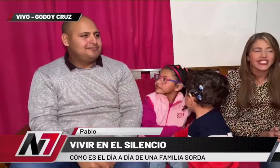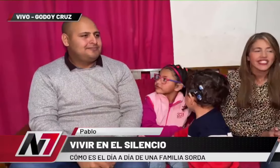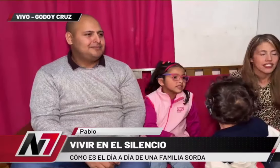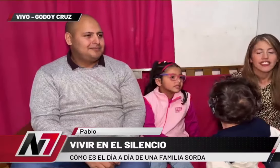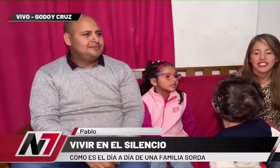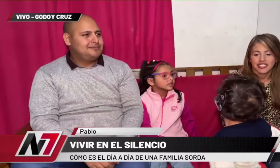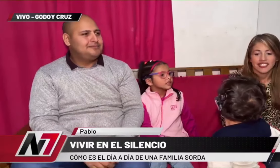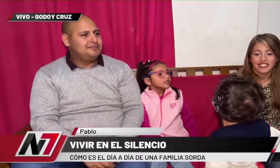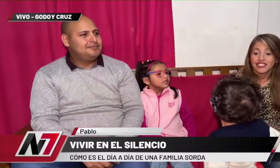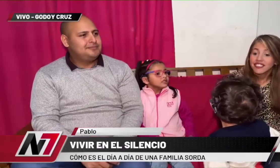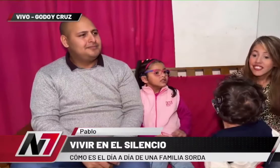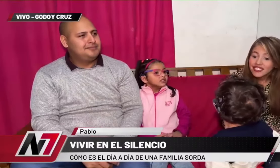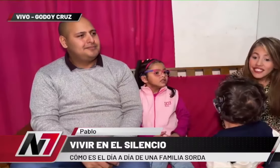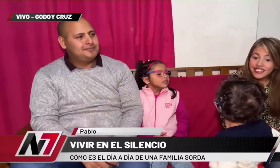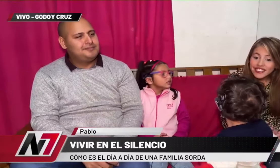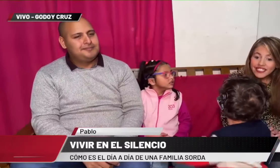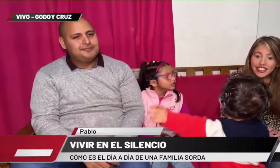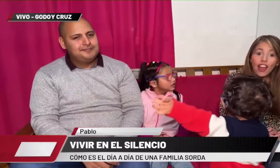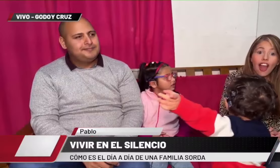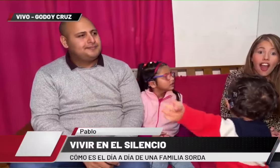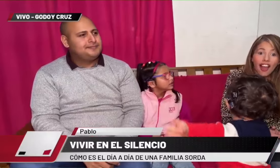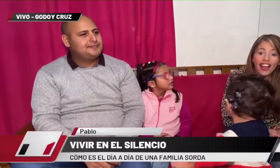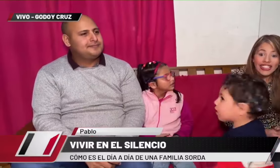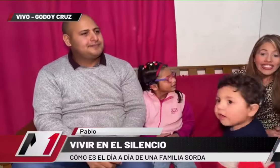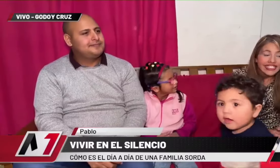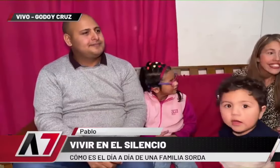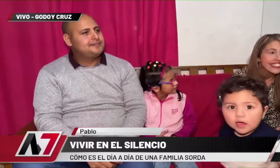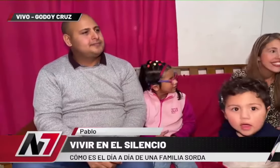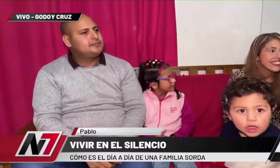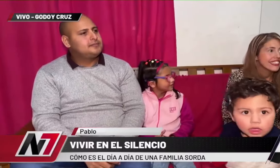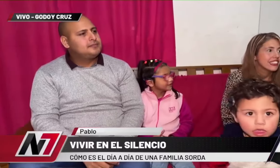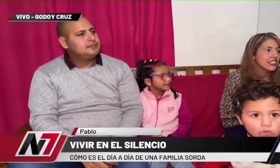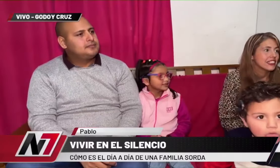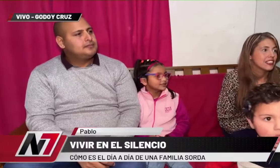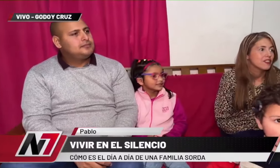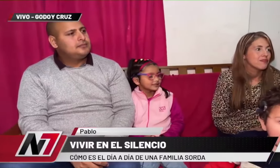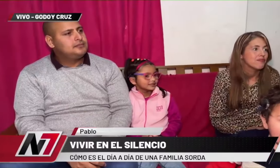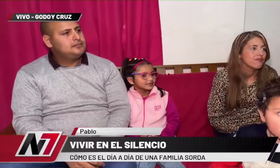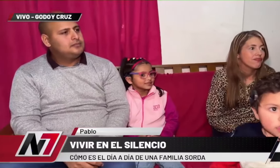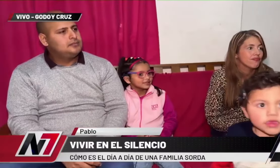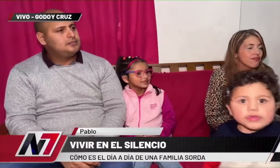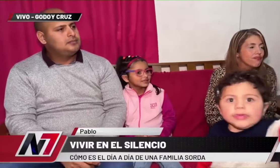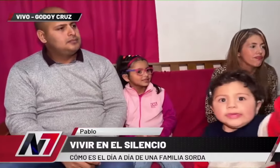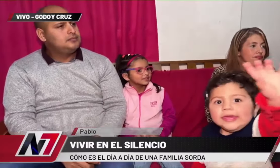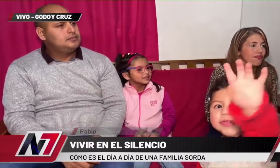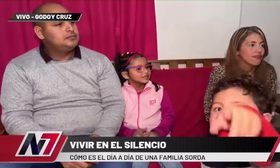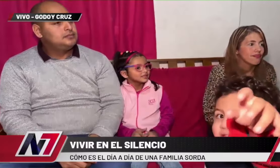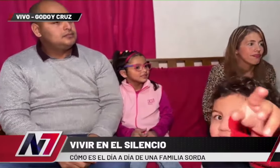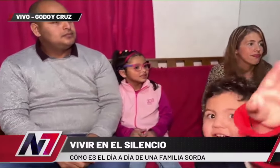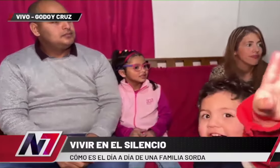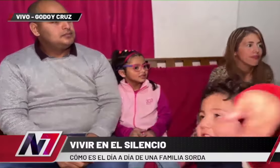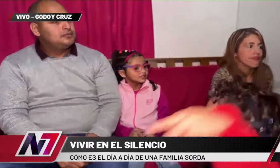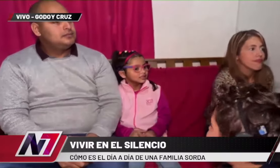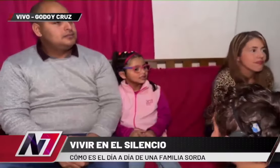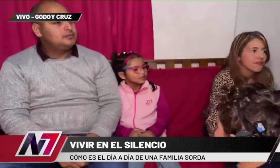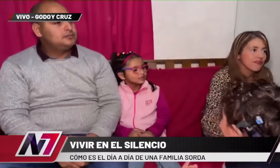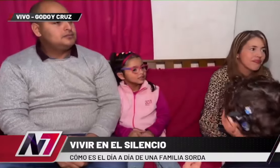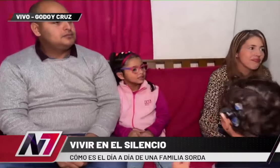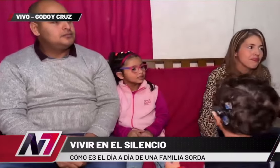Viajamos normal como cualquier persona. Y si tenemos dudas, por ejemplo, con alguna otra persona para comunicarse, ¿cómo se hace?